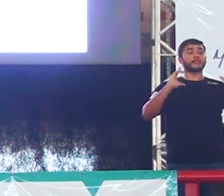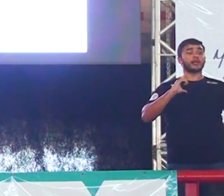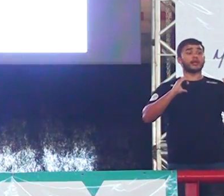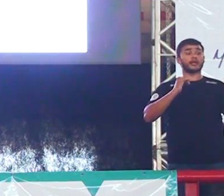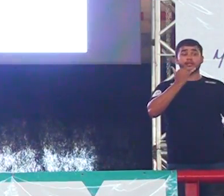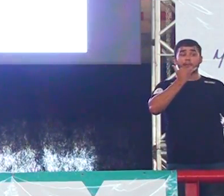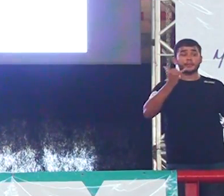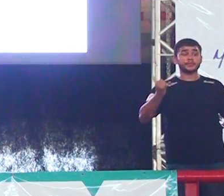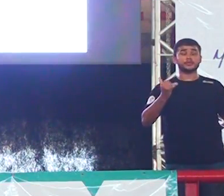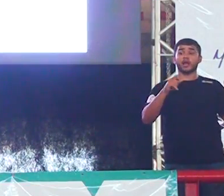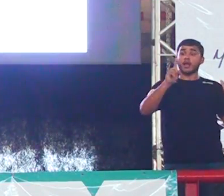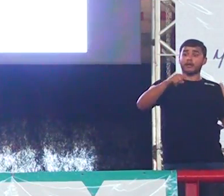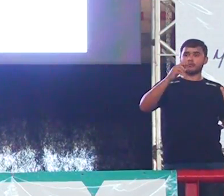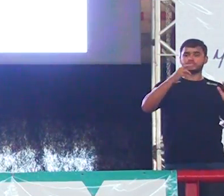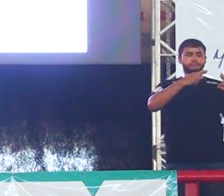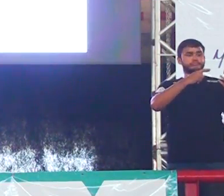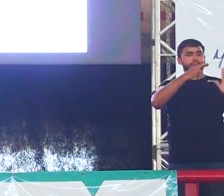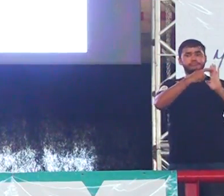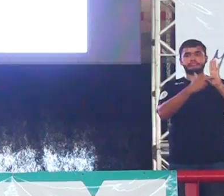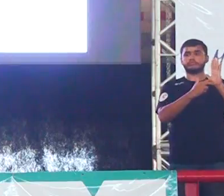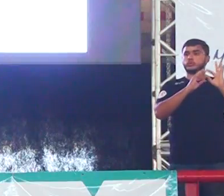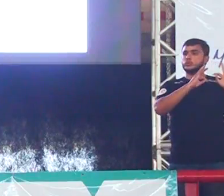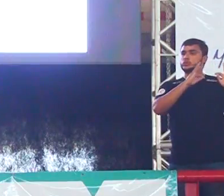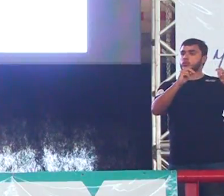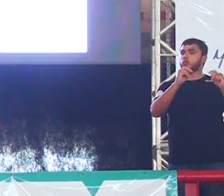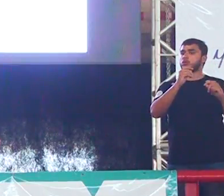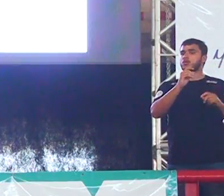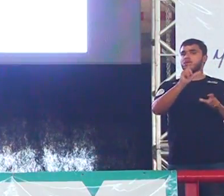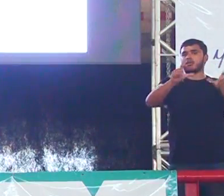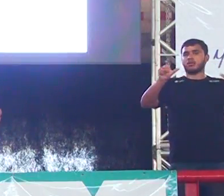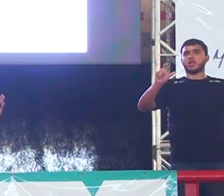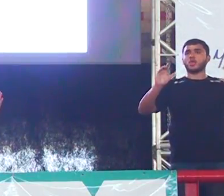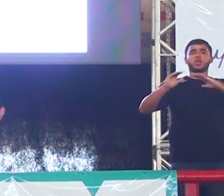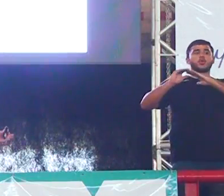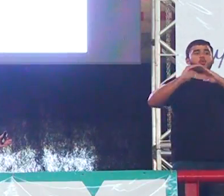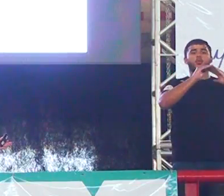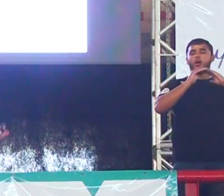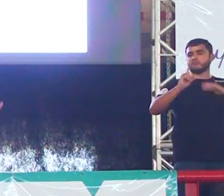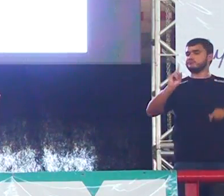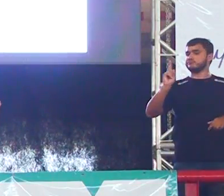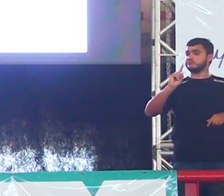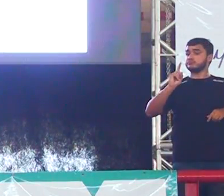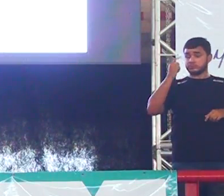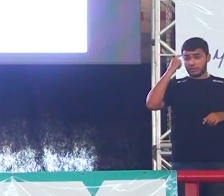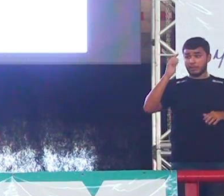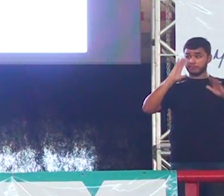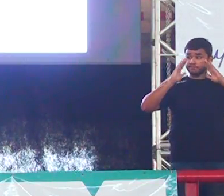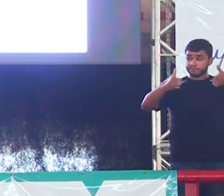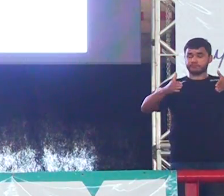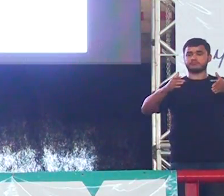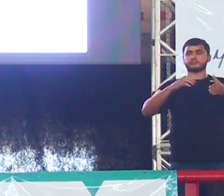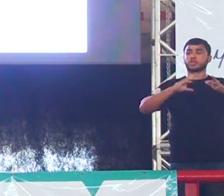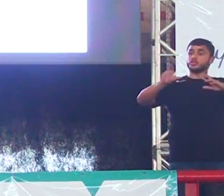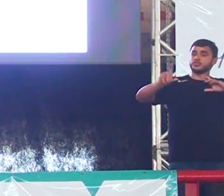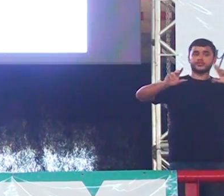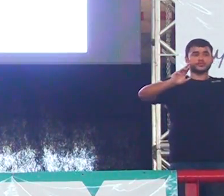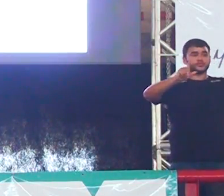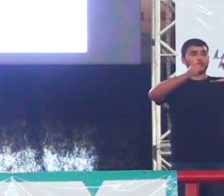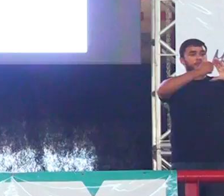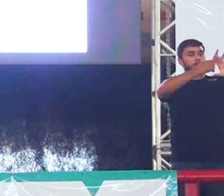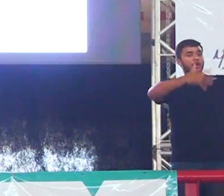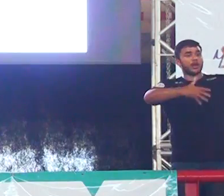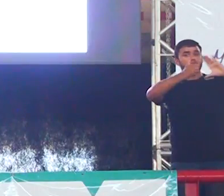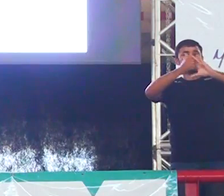vai ser uma regra clara, né? Isso não é poesia, isso é um fato. Mas cada mulher é um universo